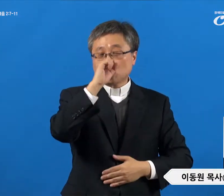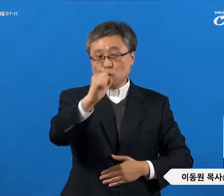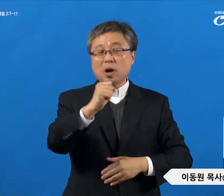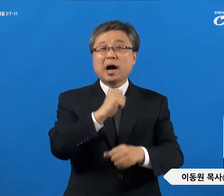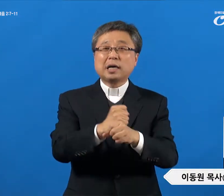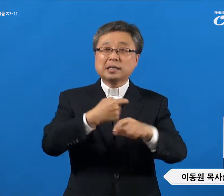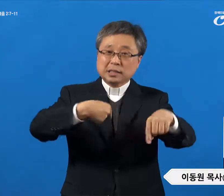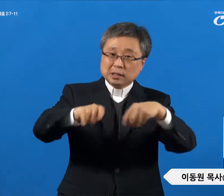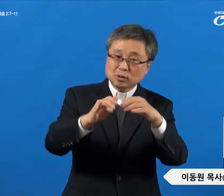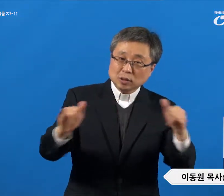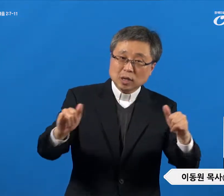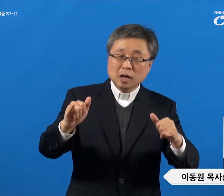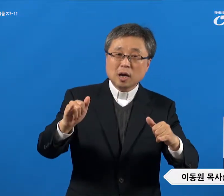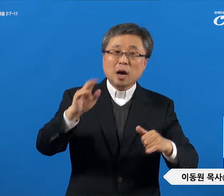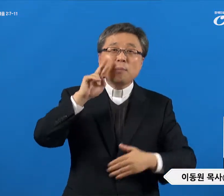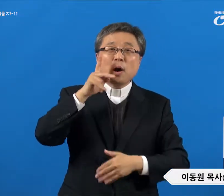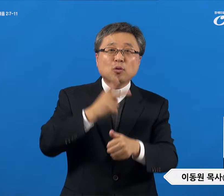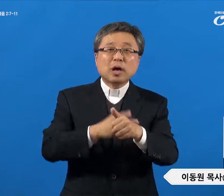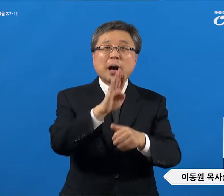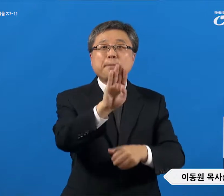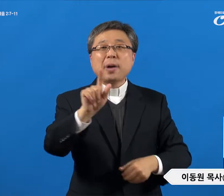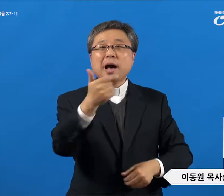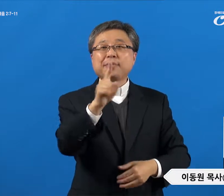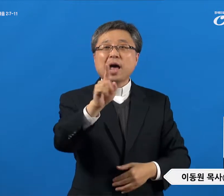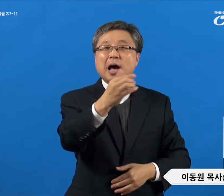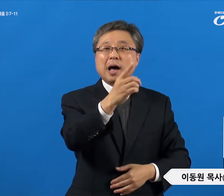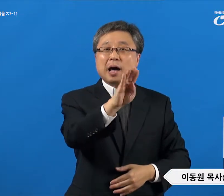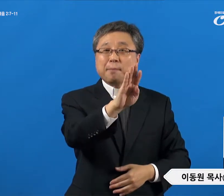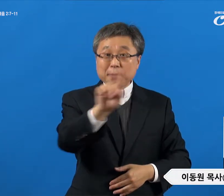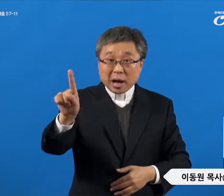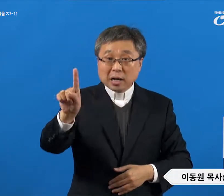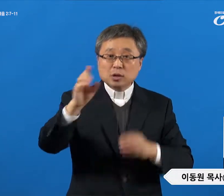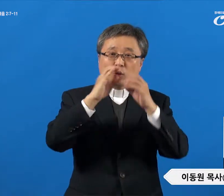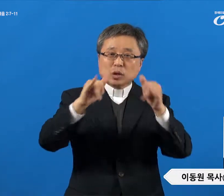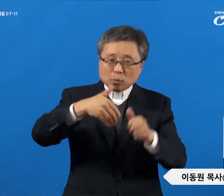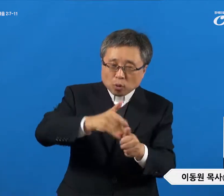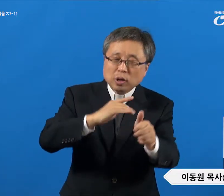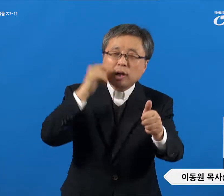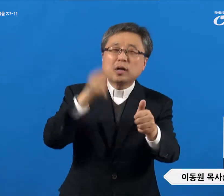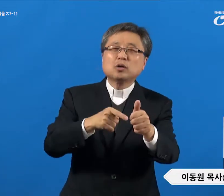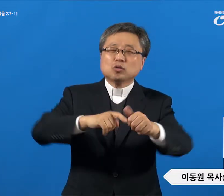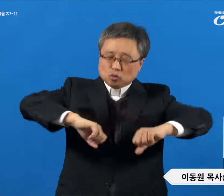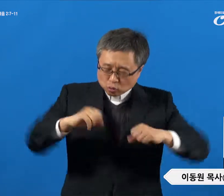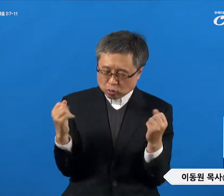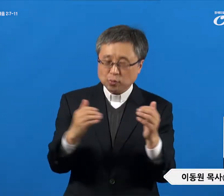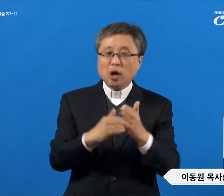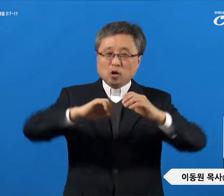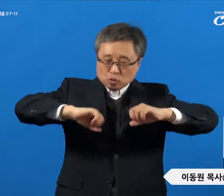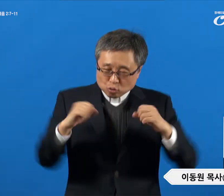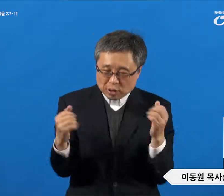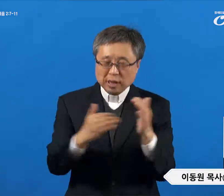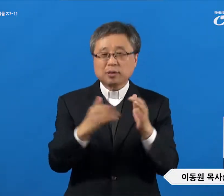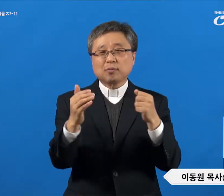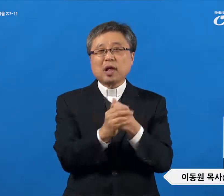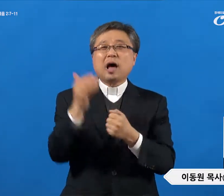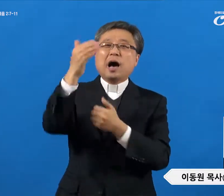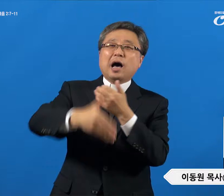바나바를 선교사로 보내라고. 거기에 순종했어요. 그 순종이 이 교회를 하나님이 쓰시는 놀라운 교회로